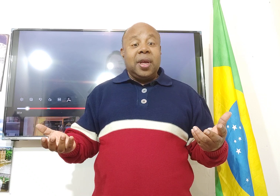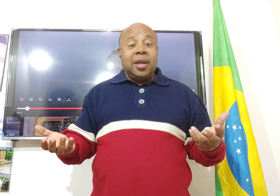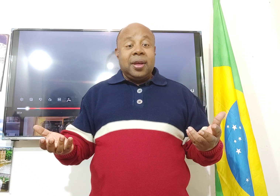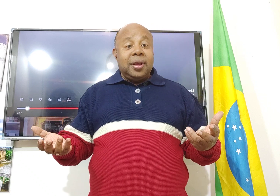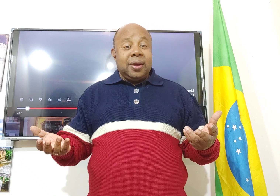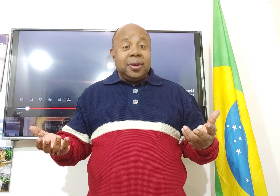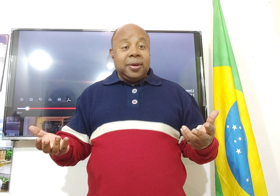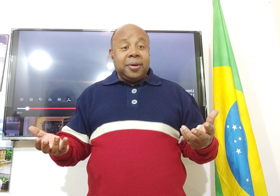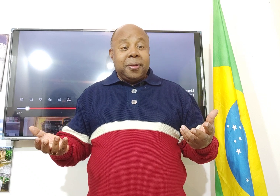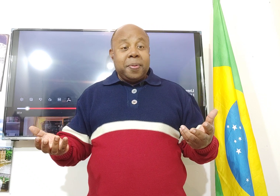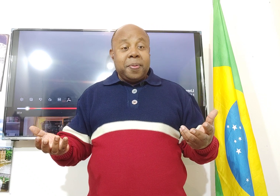E?